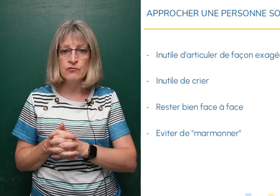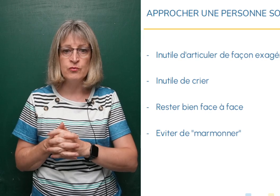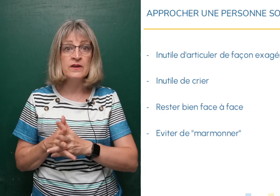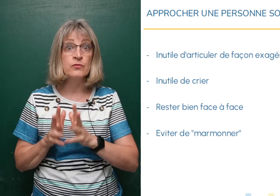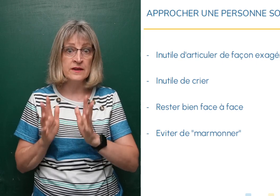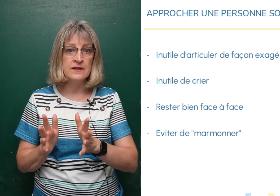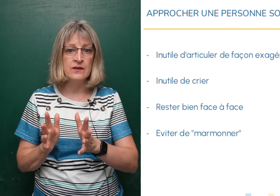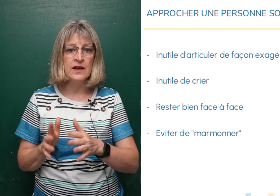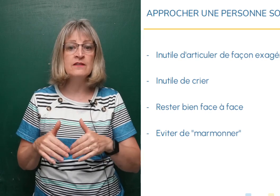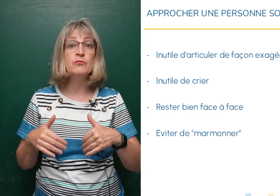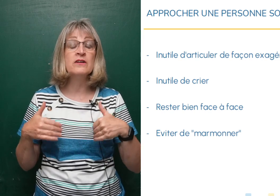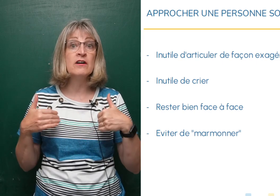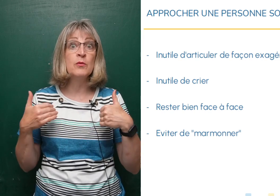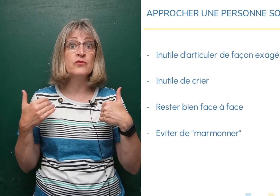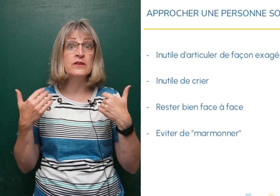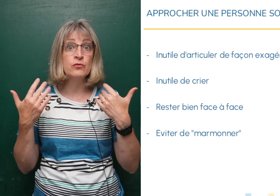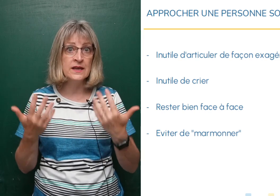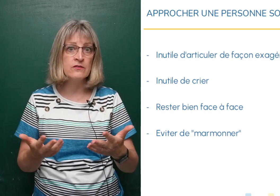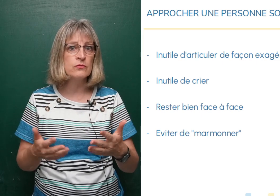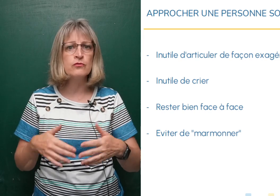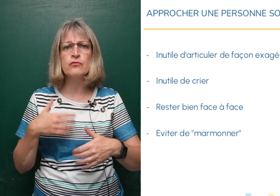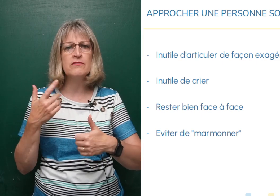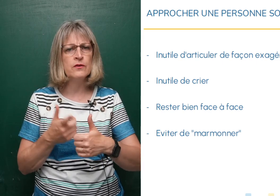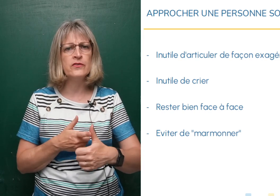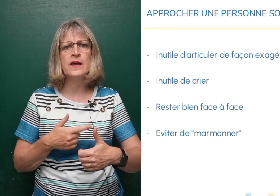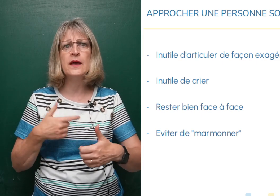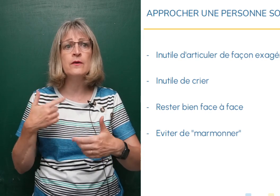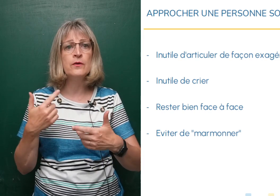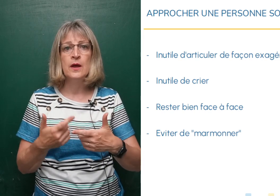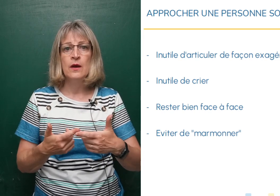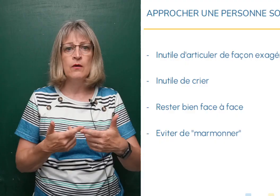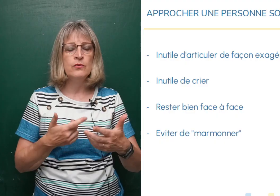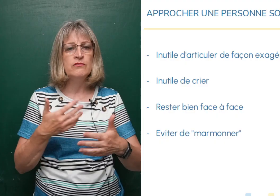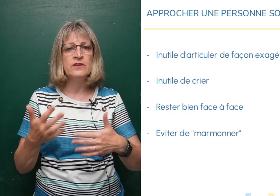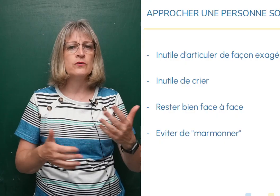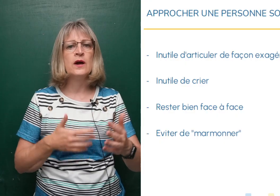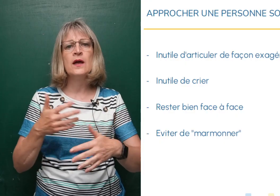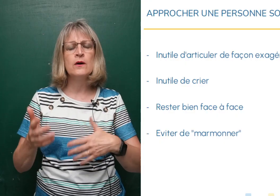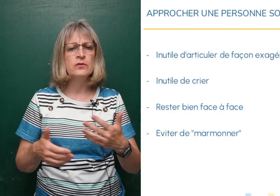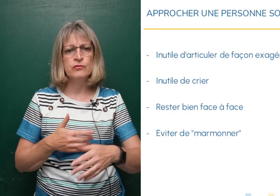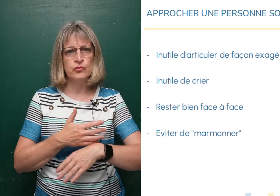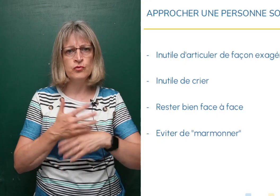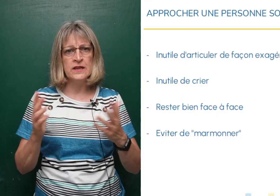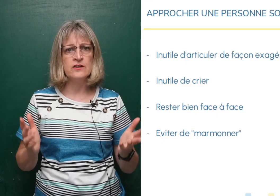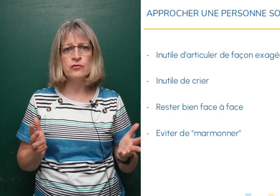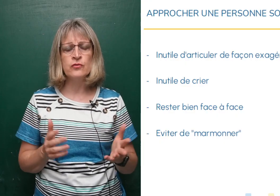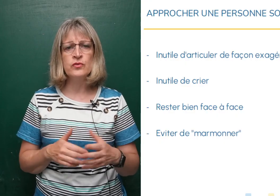pouvez contacter d'ailleurs, à qui vous pourrez vraiment poser toutes les questions, que ce soit financière, au niveau des horaires, au niveau de tout un tas de choses, surtout n'hésitez